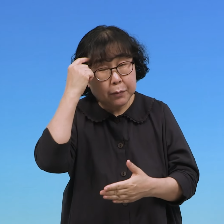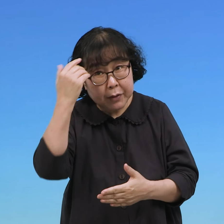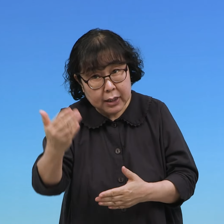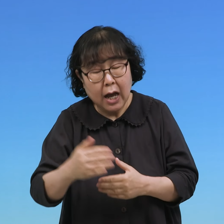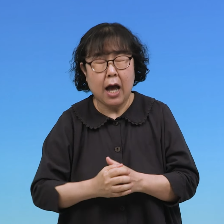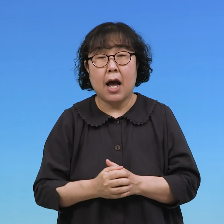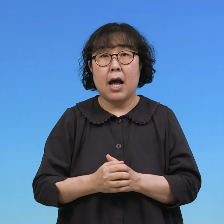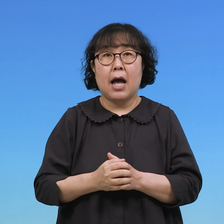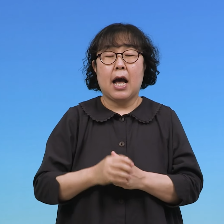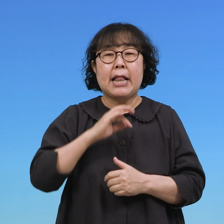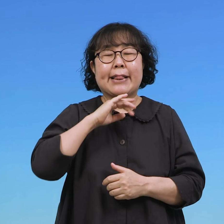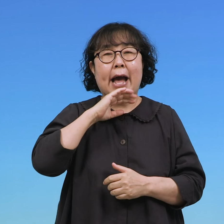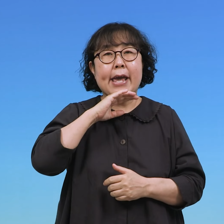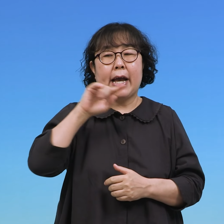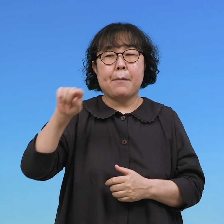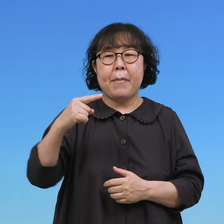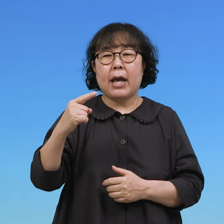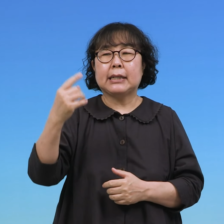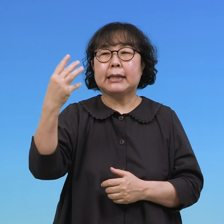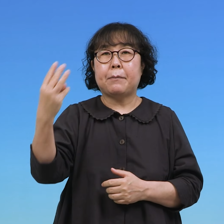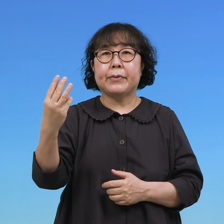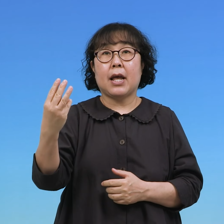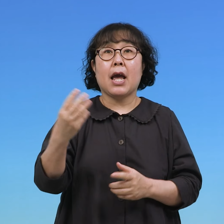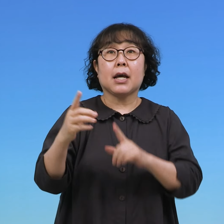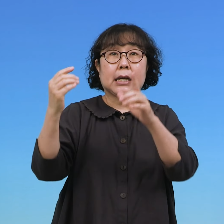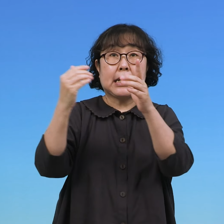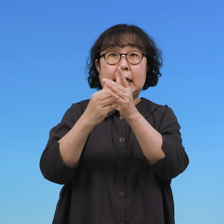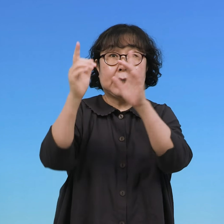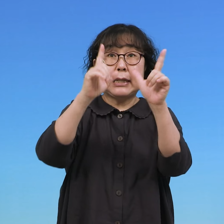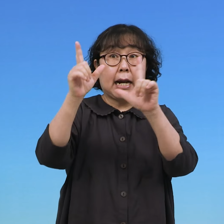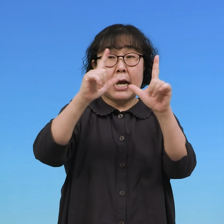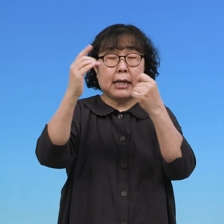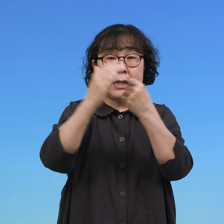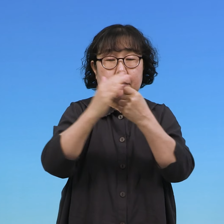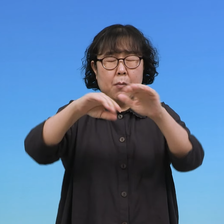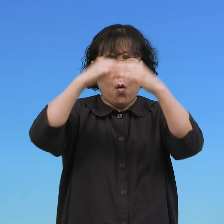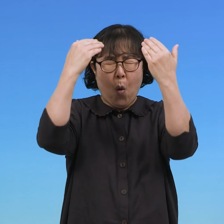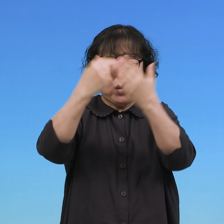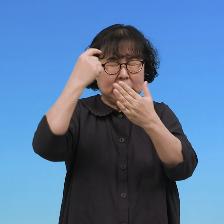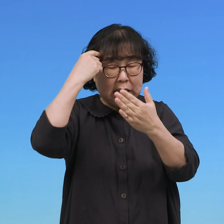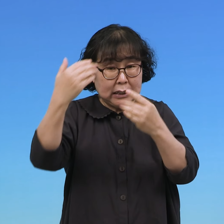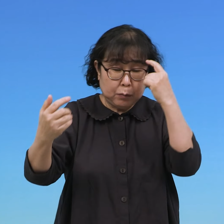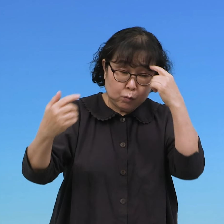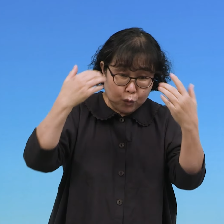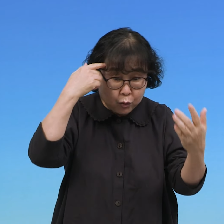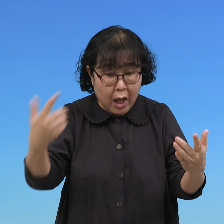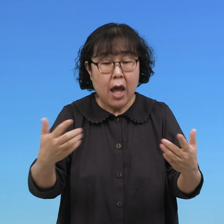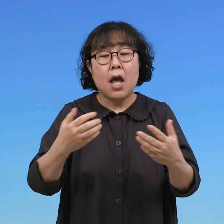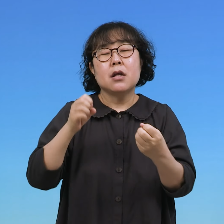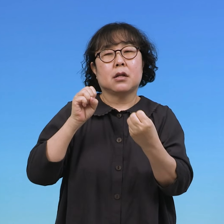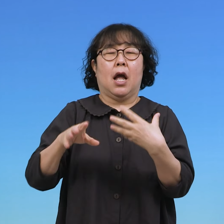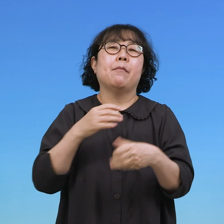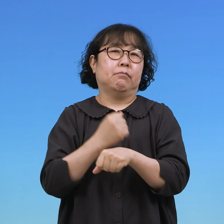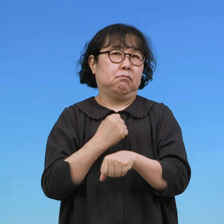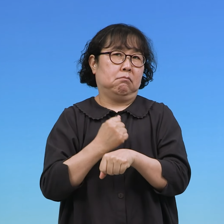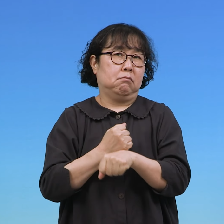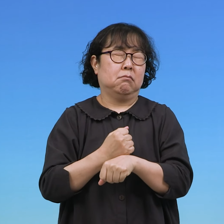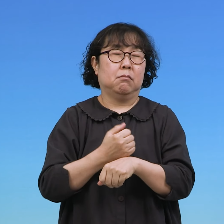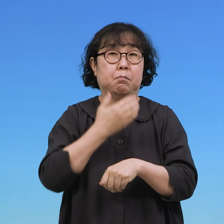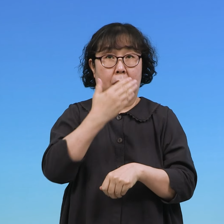103세까지 살아보신 어른이기 때문에 이 모든 질문에 다 답을 하시는 거예요. 이 인생의